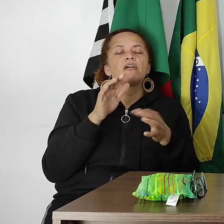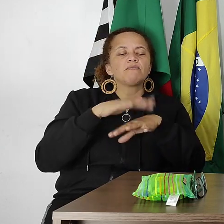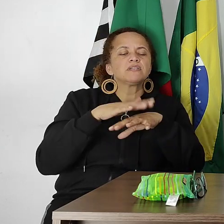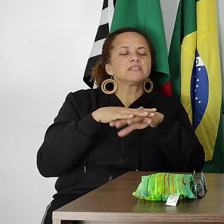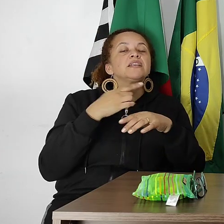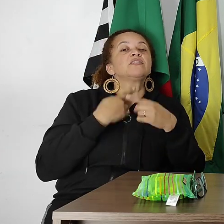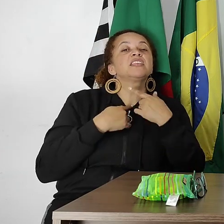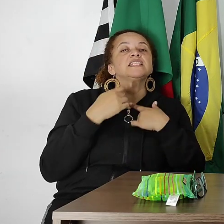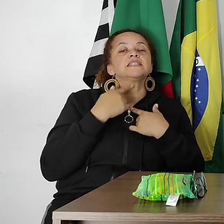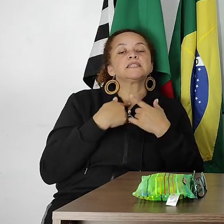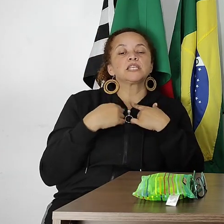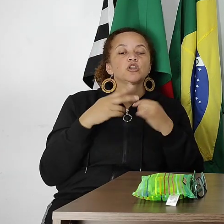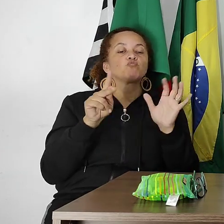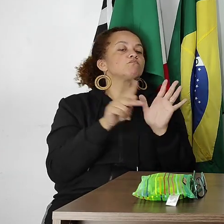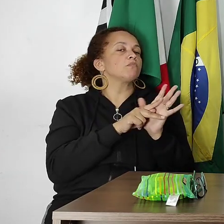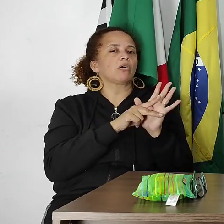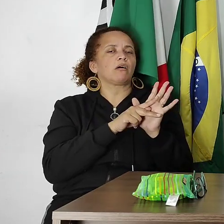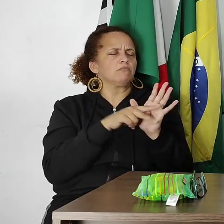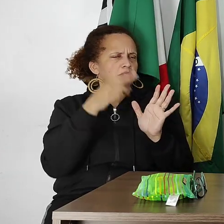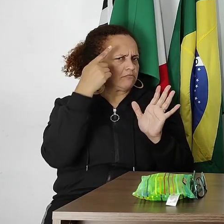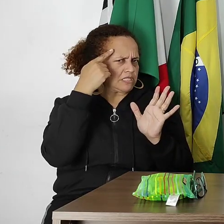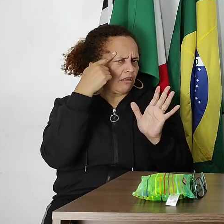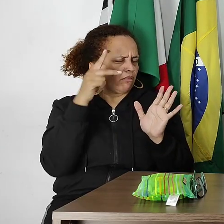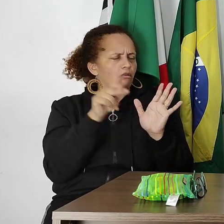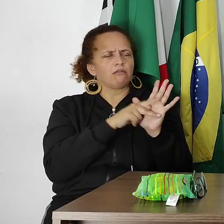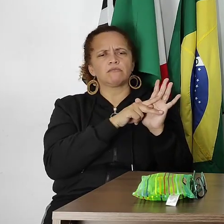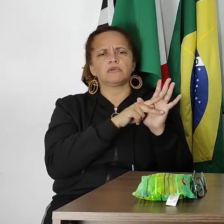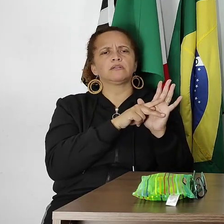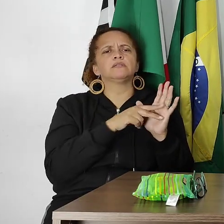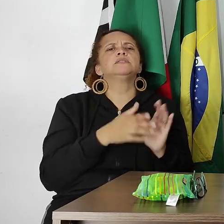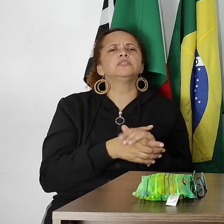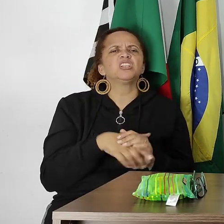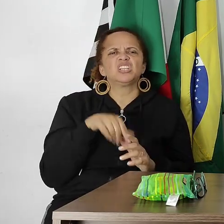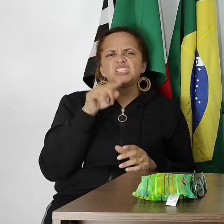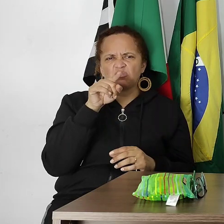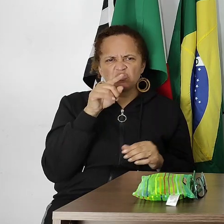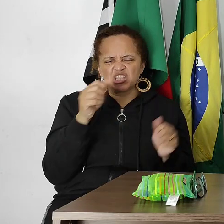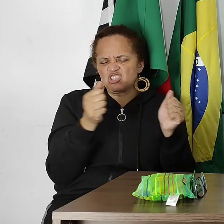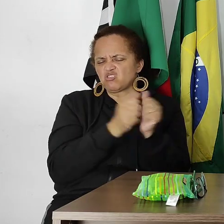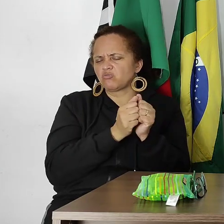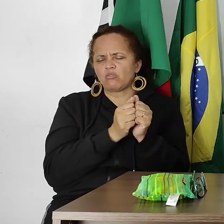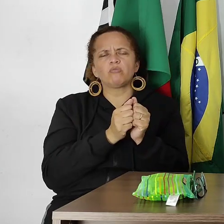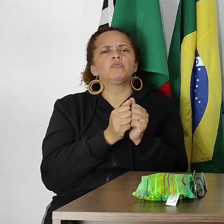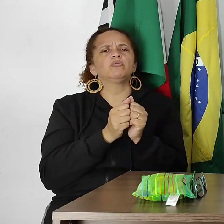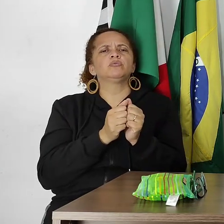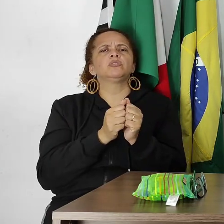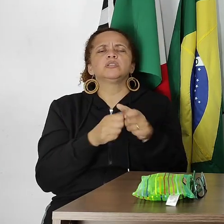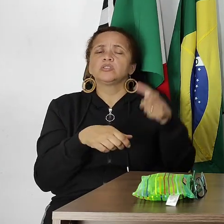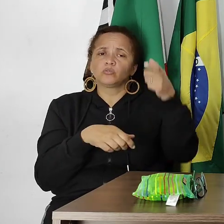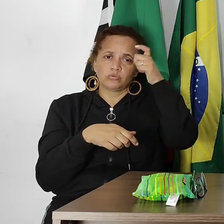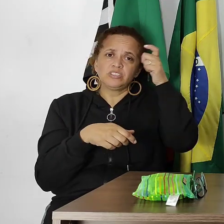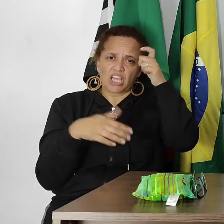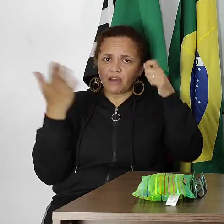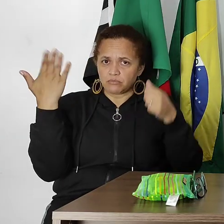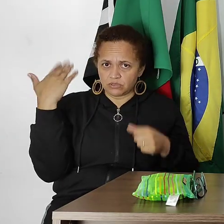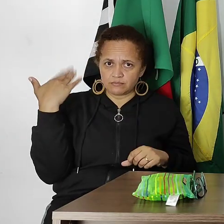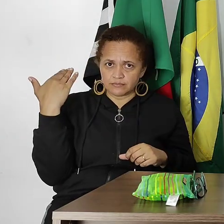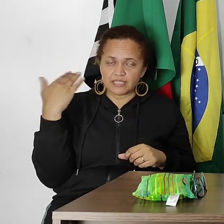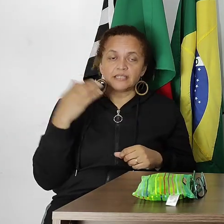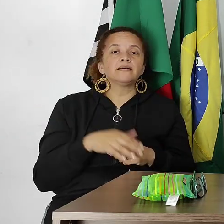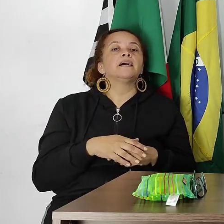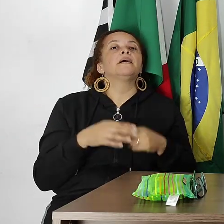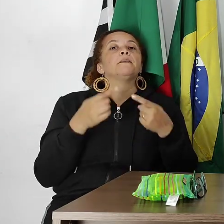a vontade da carne e dos pensamentos. Era por natureza filho da ira, como outros também. Mas Deus,